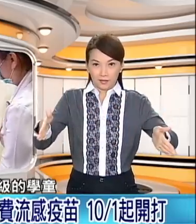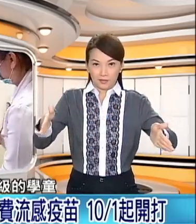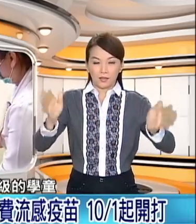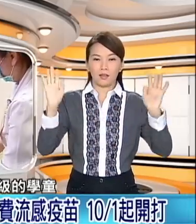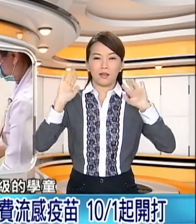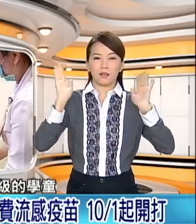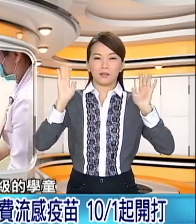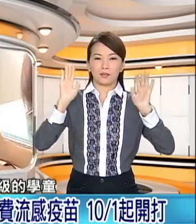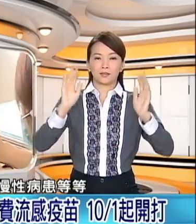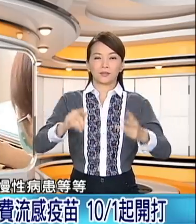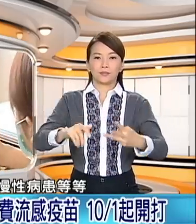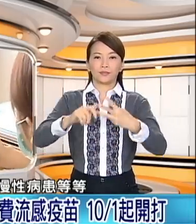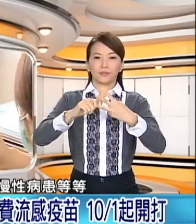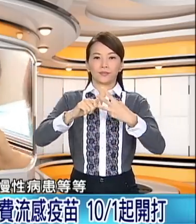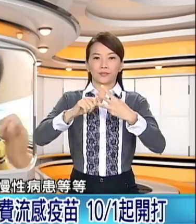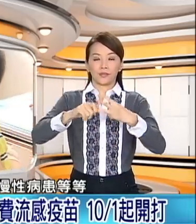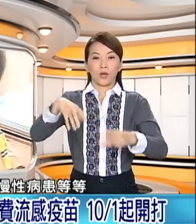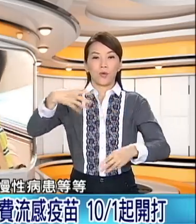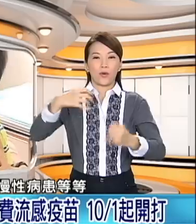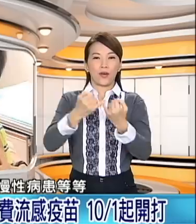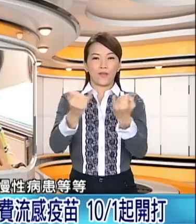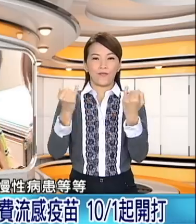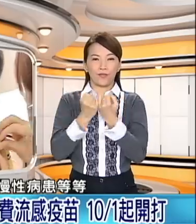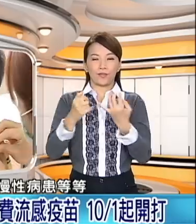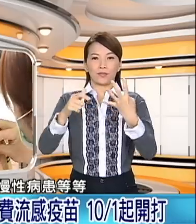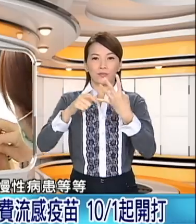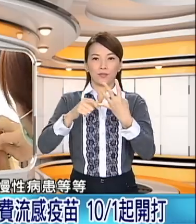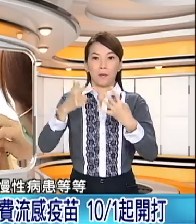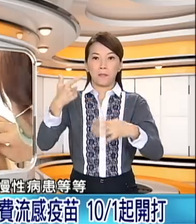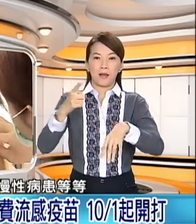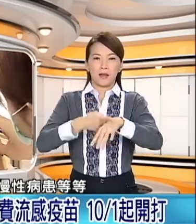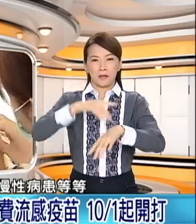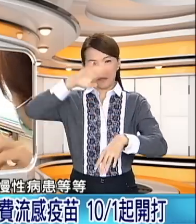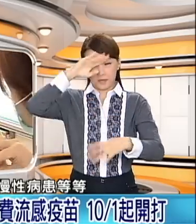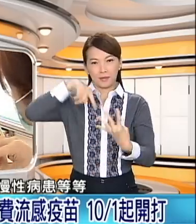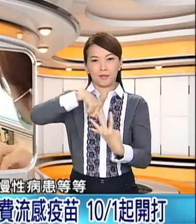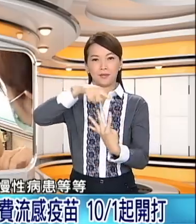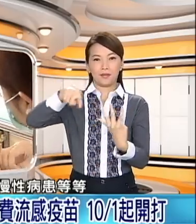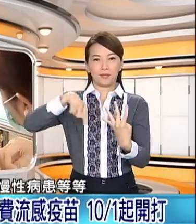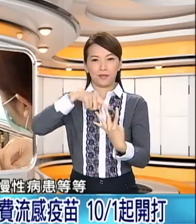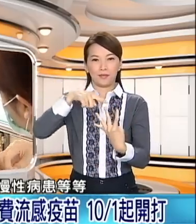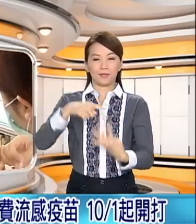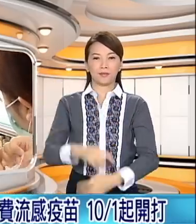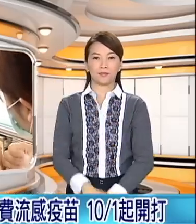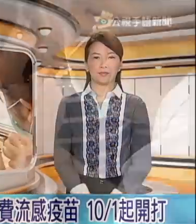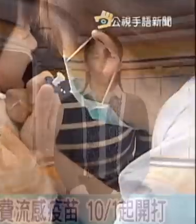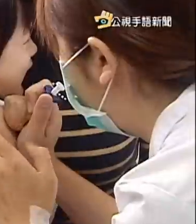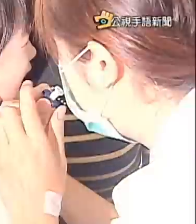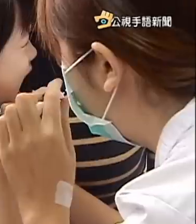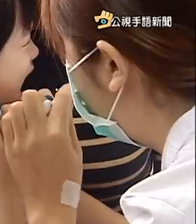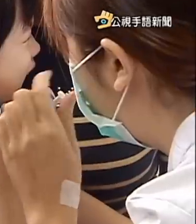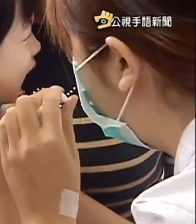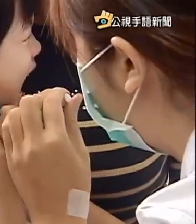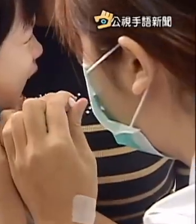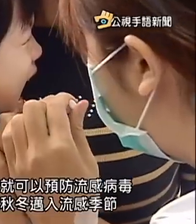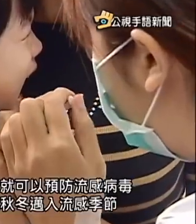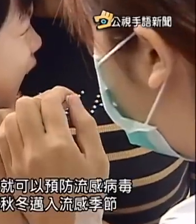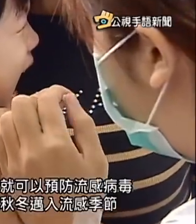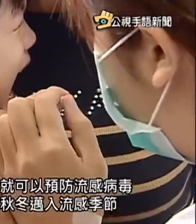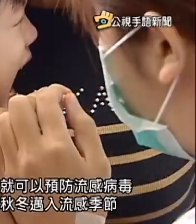童，还有孕妇和慢性病患等等的对象。 只要打一针就可以预防流